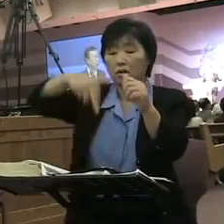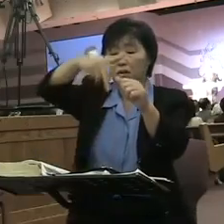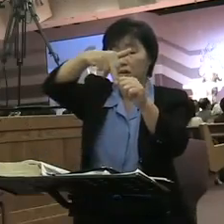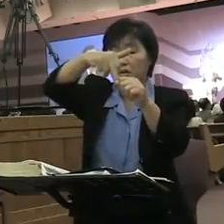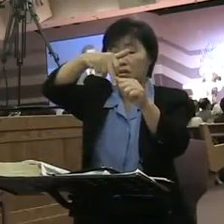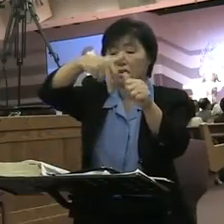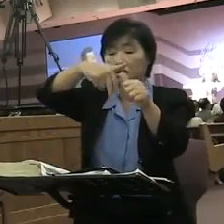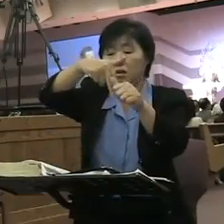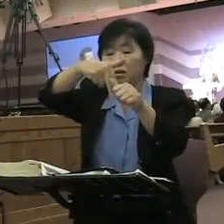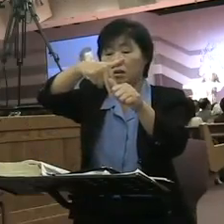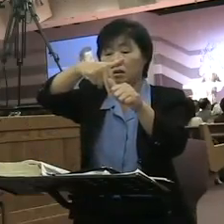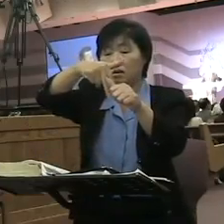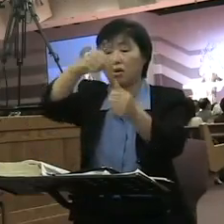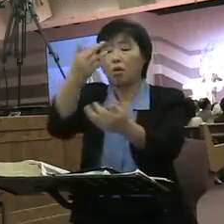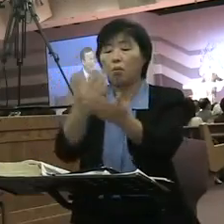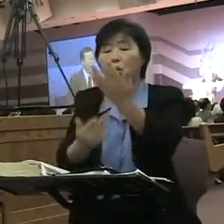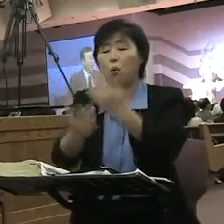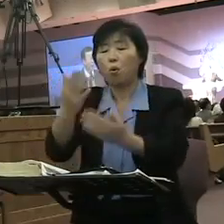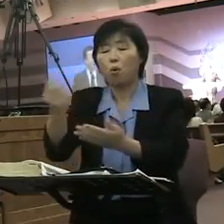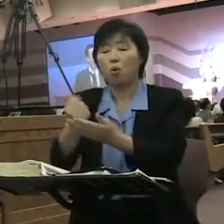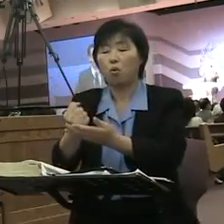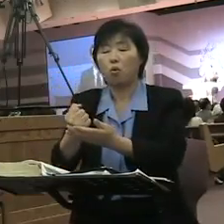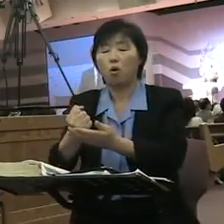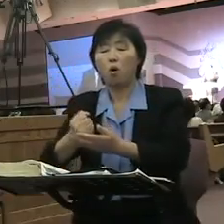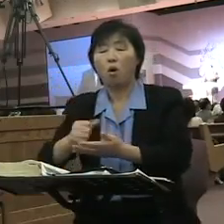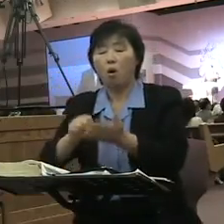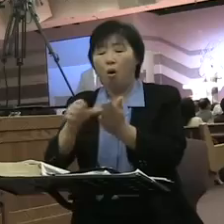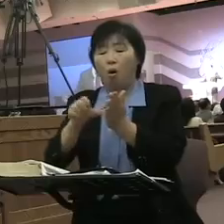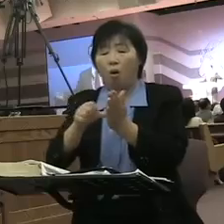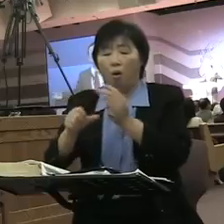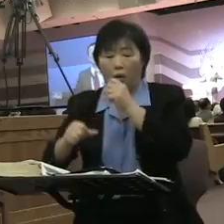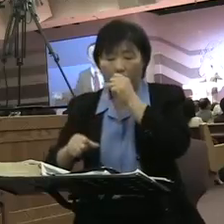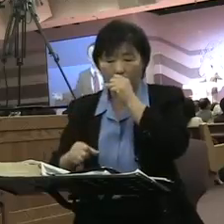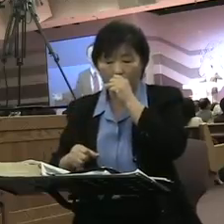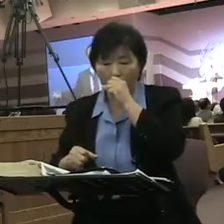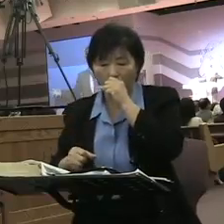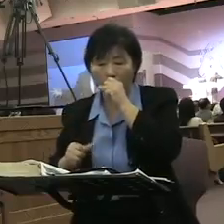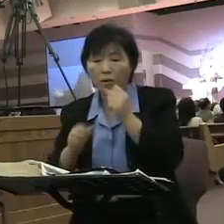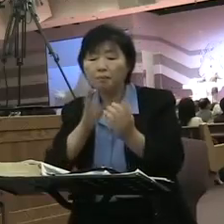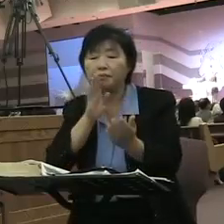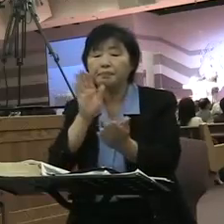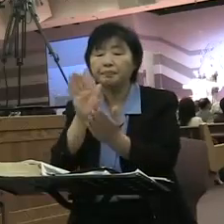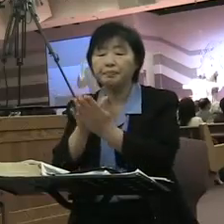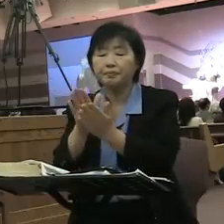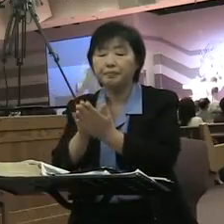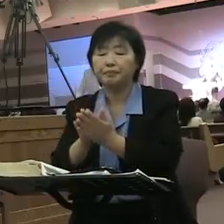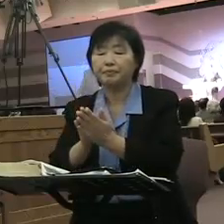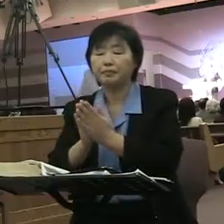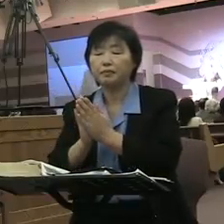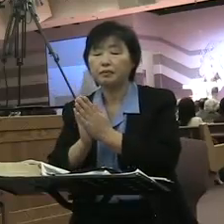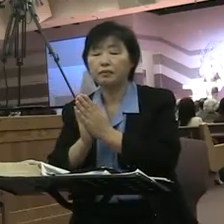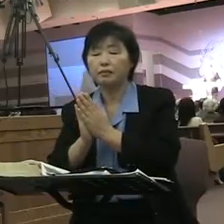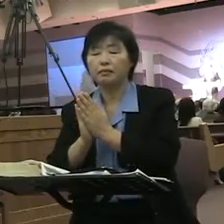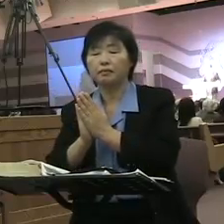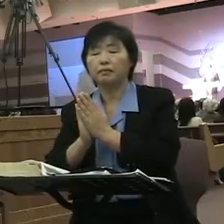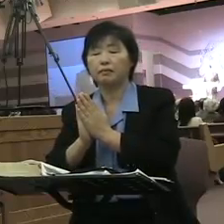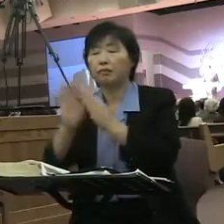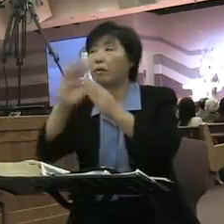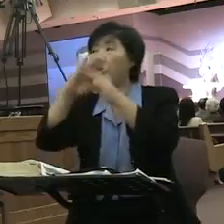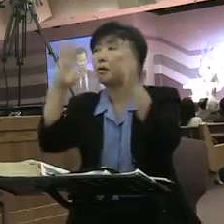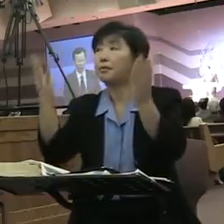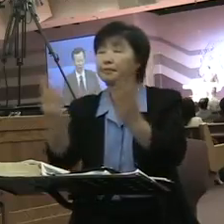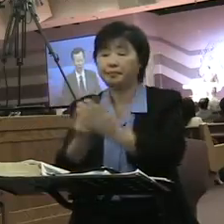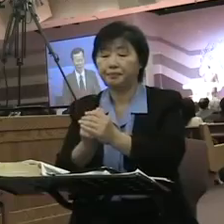그 불로 번제물이 된 아들을 이제 직접 거기에서 perfect sacrifice,